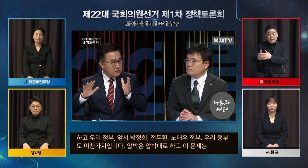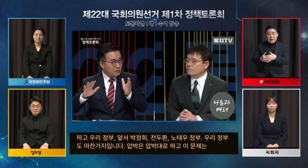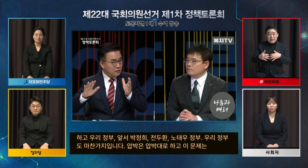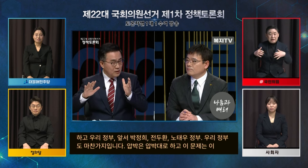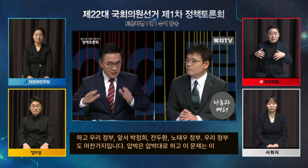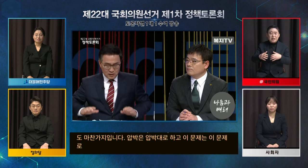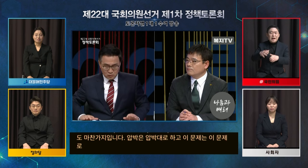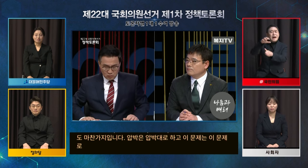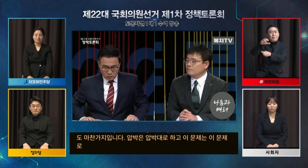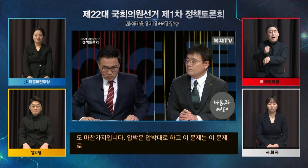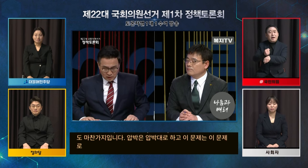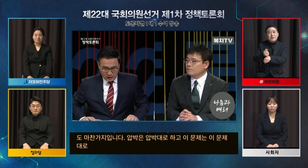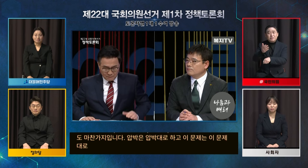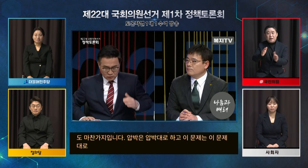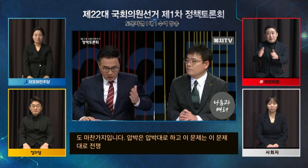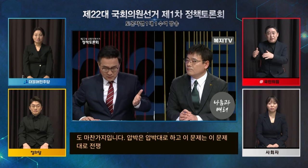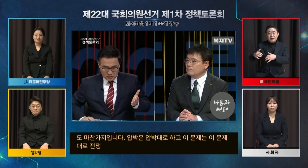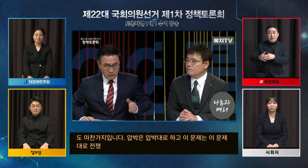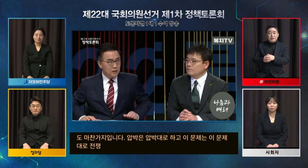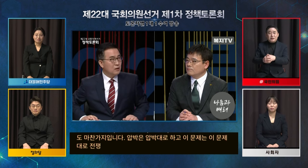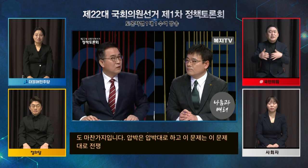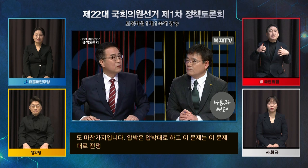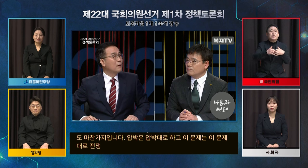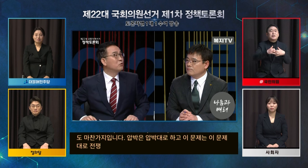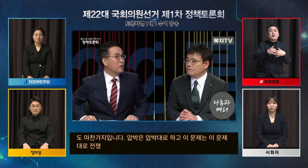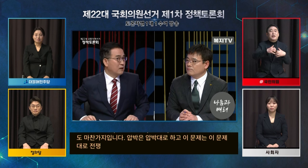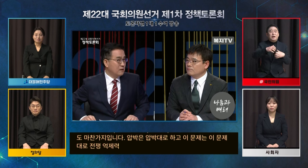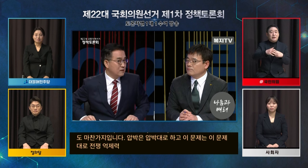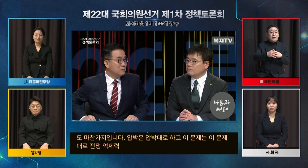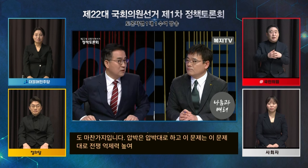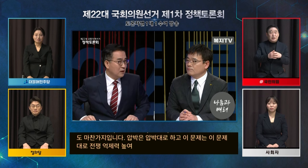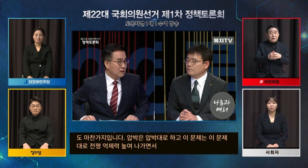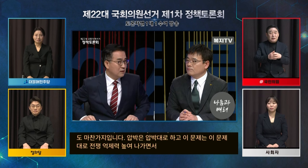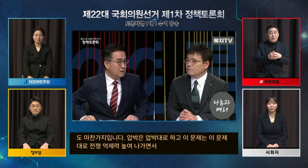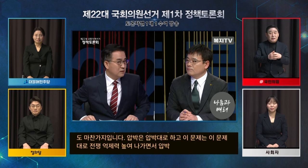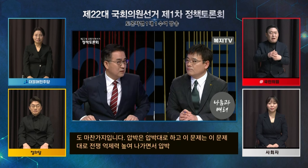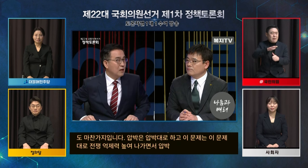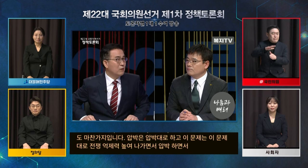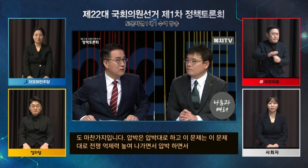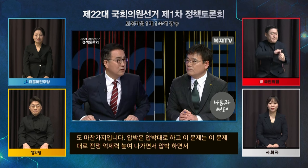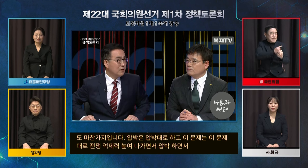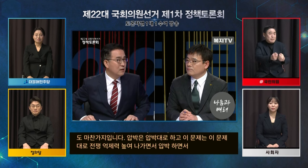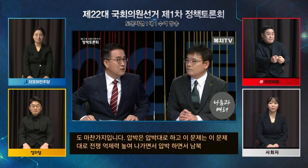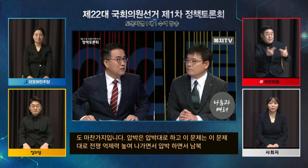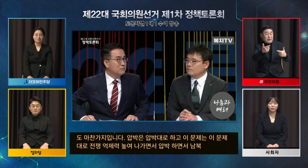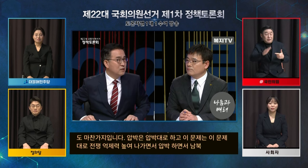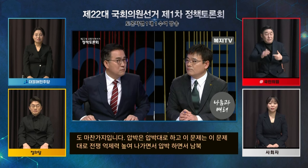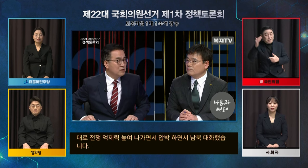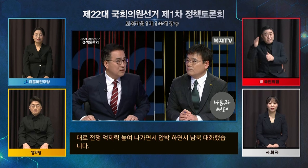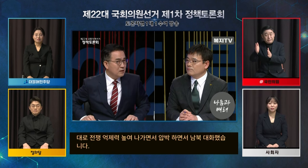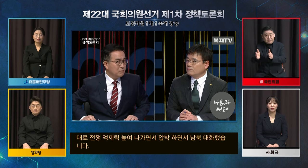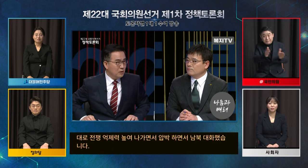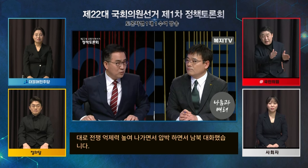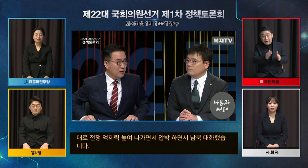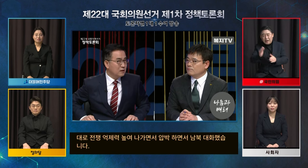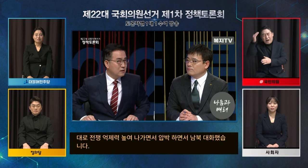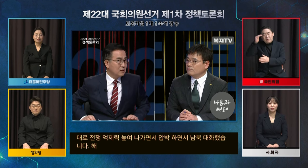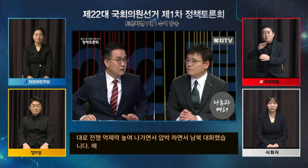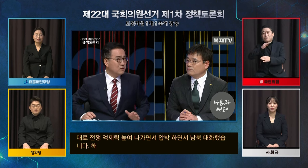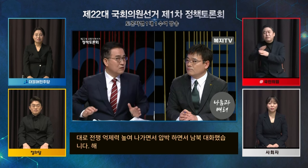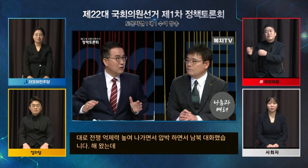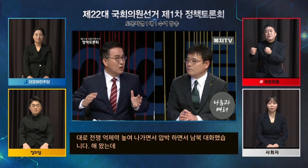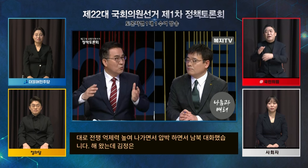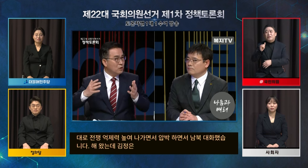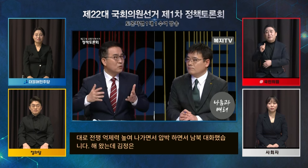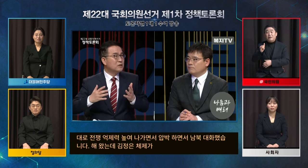높여나가면서 또 압박도 하면서 남북 대화를 했습니다. 그렇게 해왔는데 지금 김정은 체제가 매우 희한한